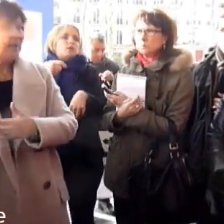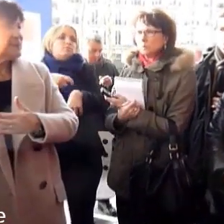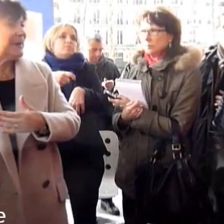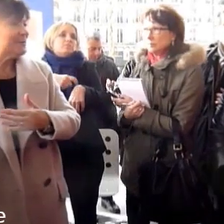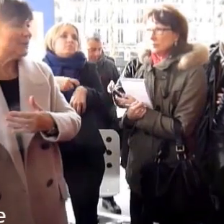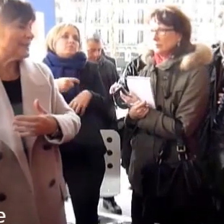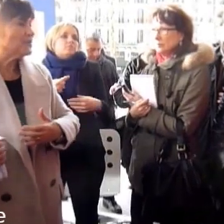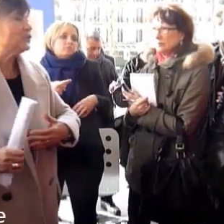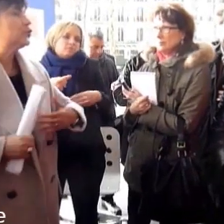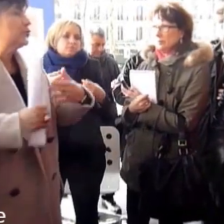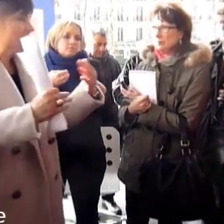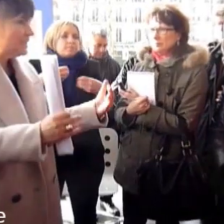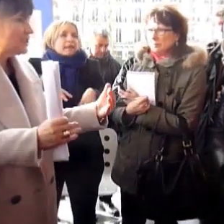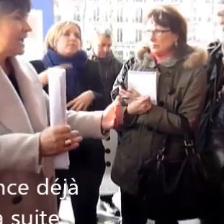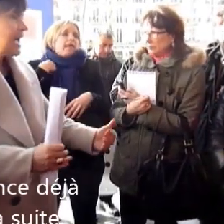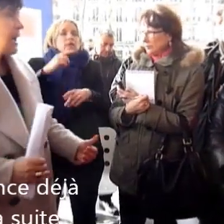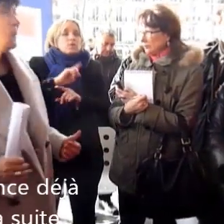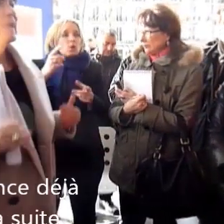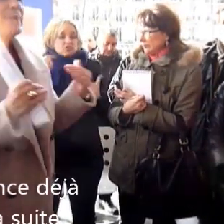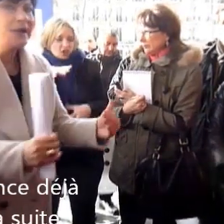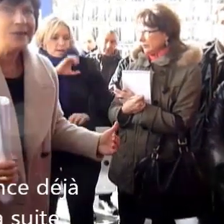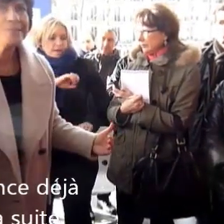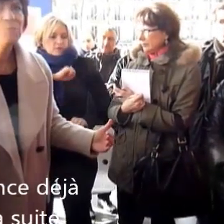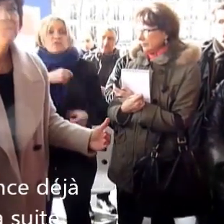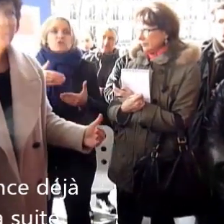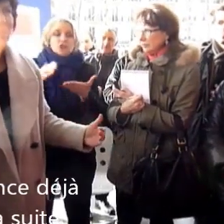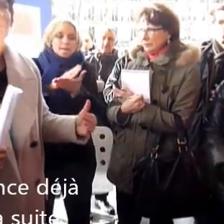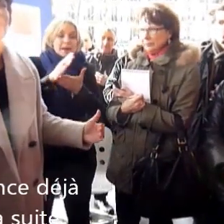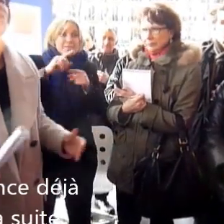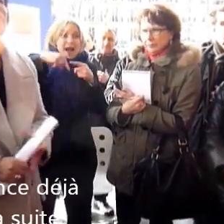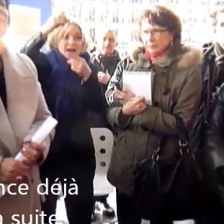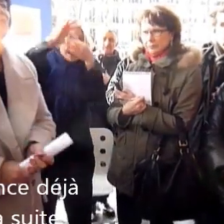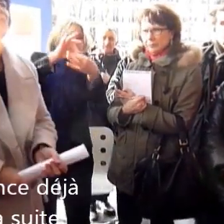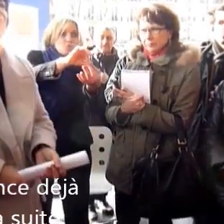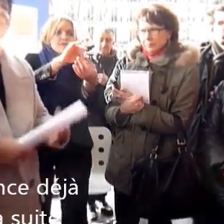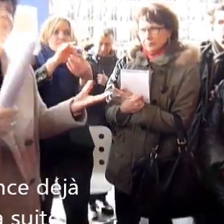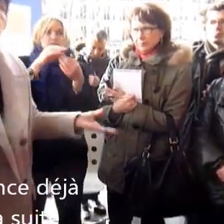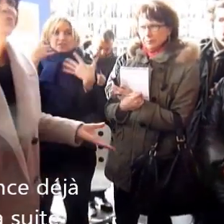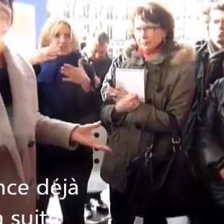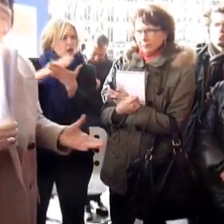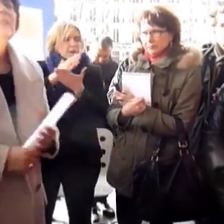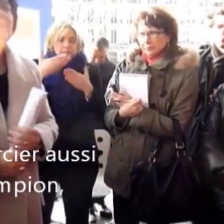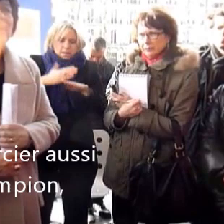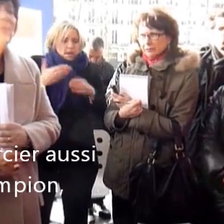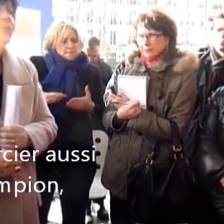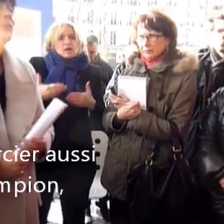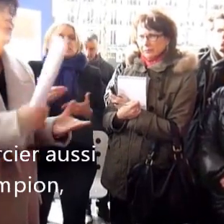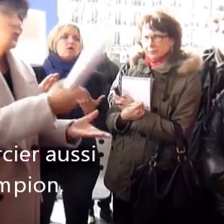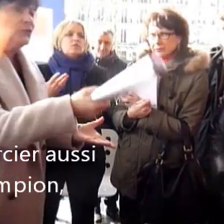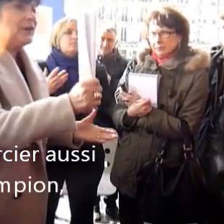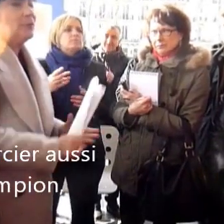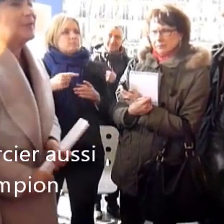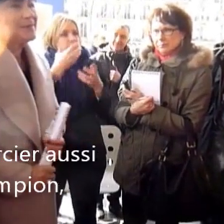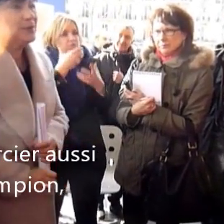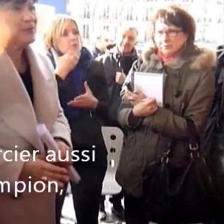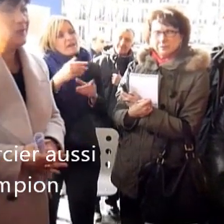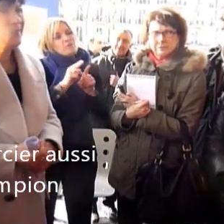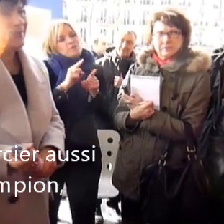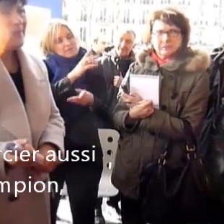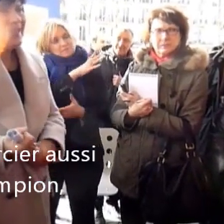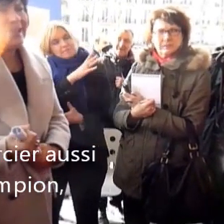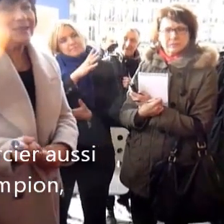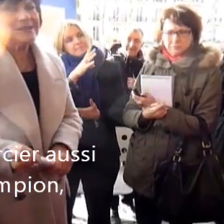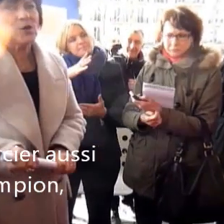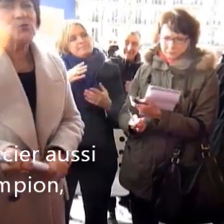On fait de l'expérimentation, on commence déjà à préparer la suite. Hein. On en a trop perdu de temps. Si ça n'aurait pas pu être... Je voudrais remercier